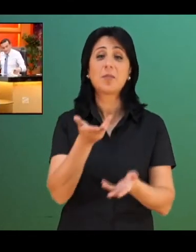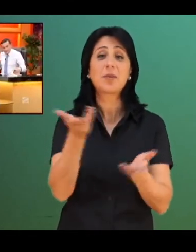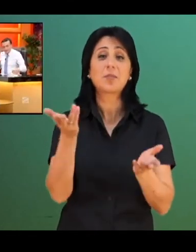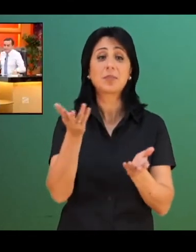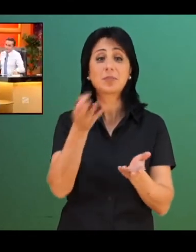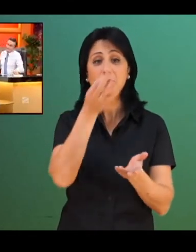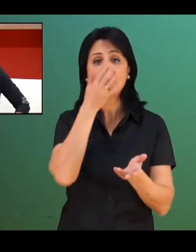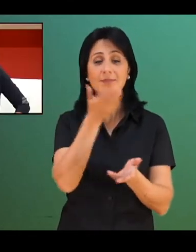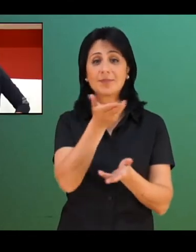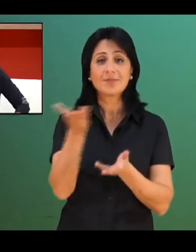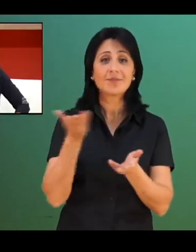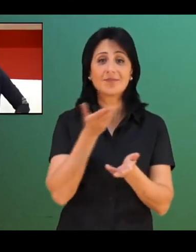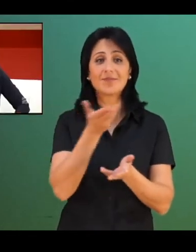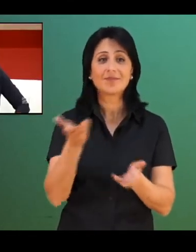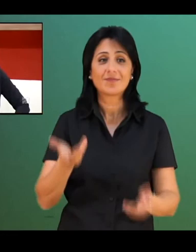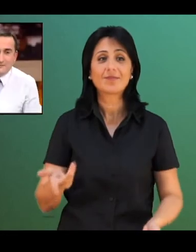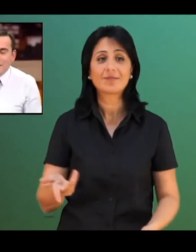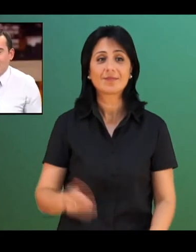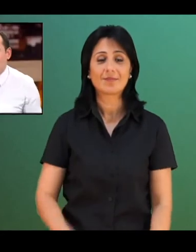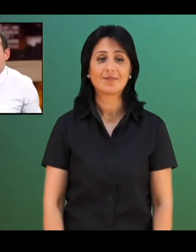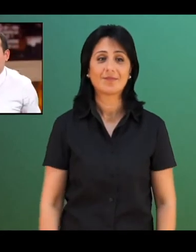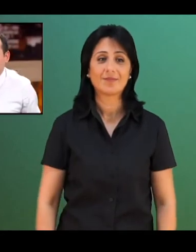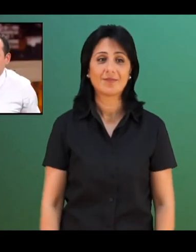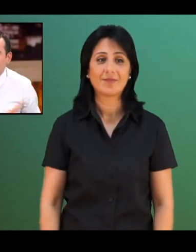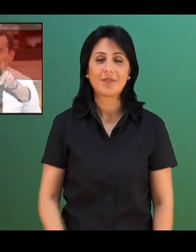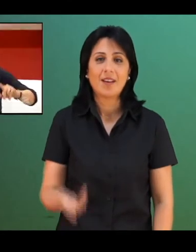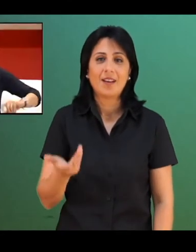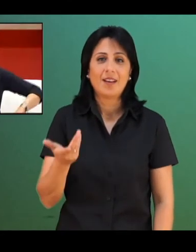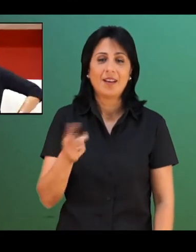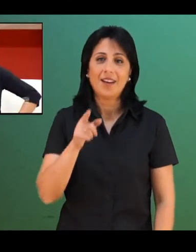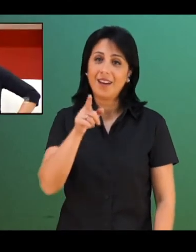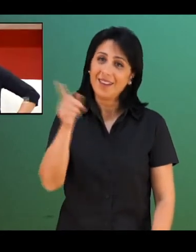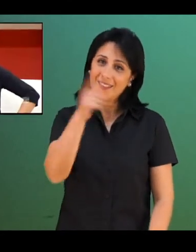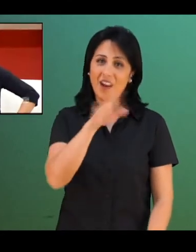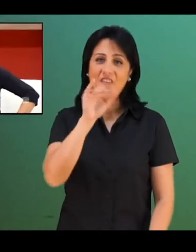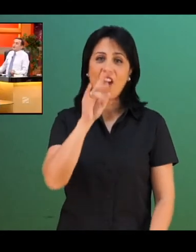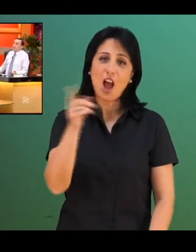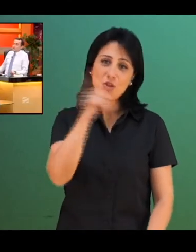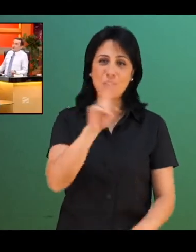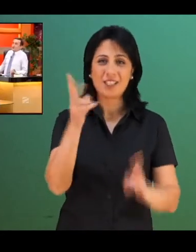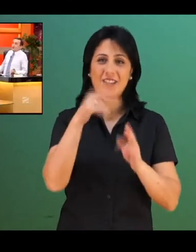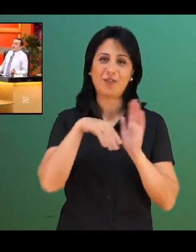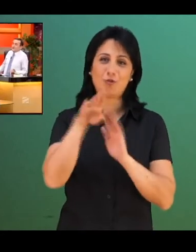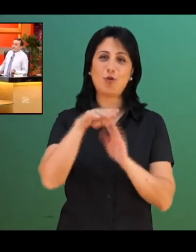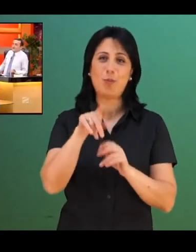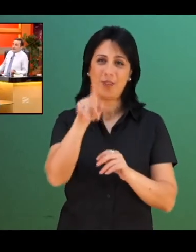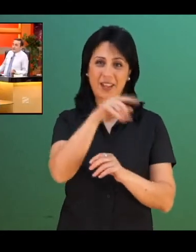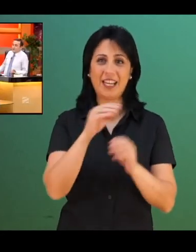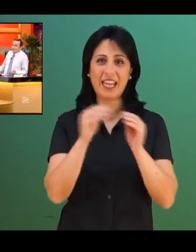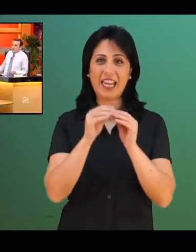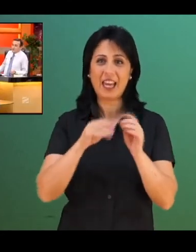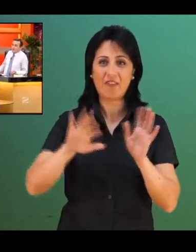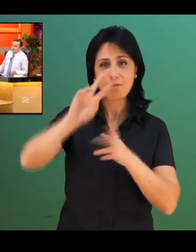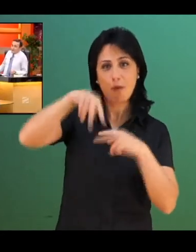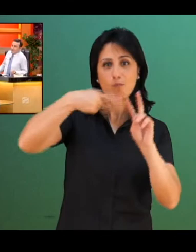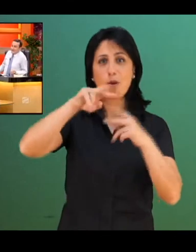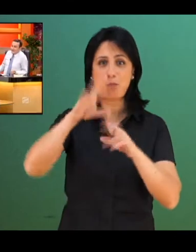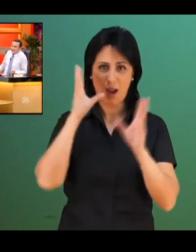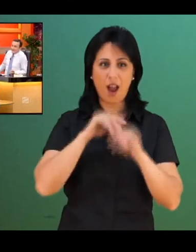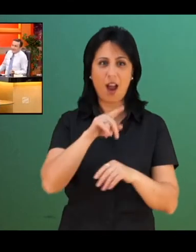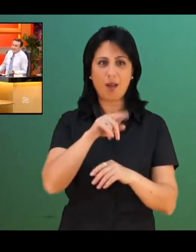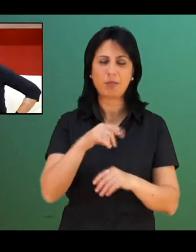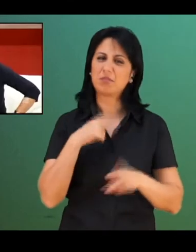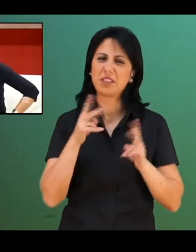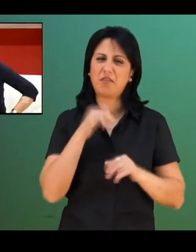know what you're doing. Hold on, no, I have მე არ ვიცი. იგივე მოძრაობები შეგიძლია გააკეთო? მე არ ვიცი, ცეკო, როგორ შეიძლება არის სამბა თუ ჩაჩაჩა. როგორ ეზარება